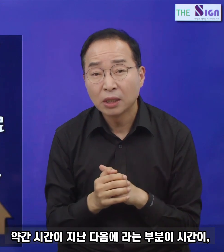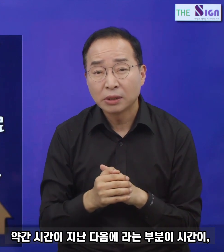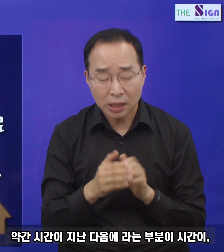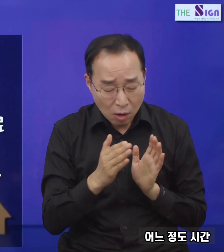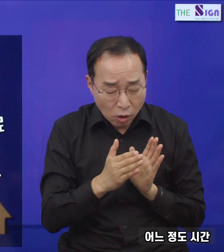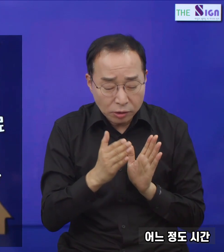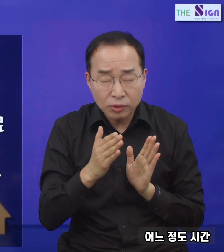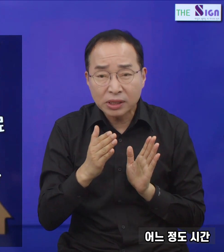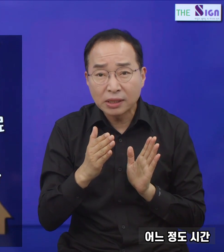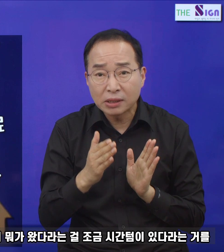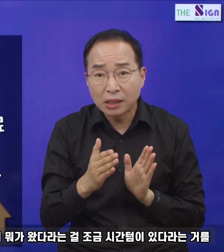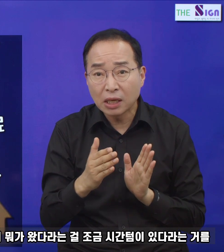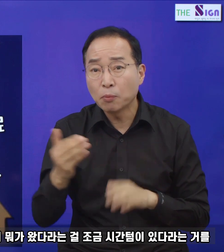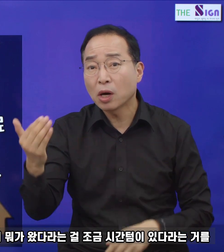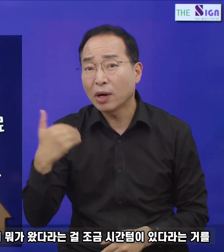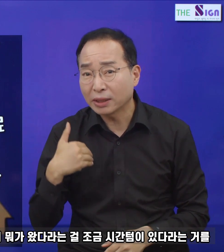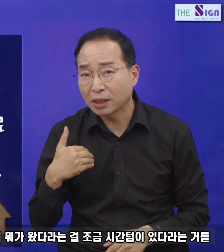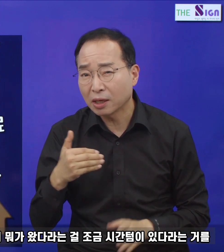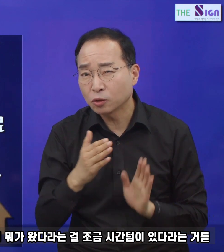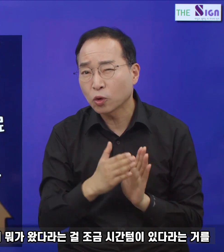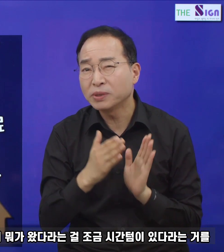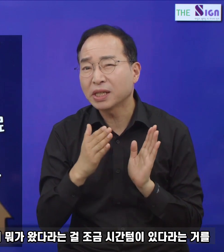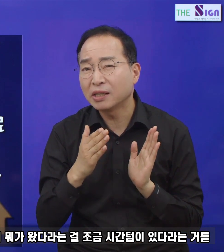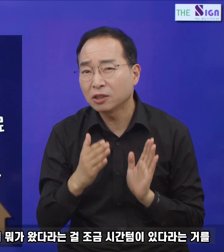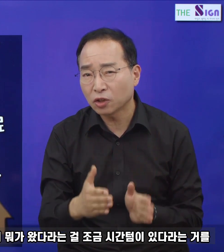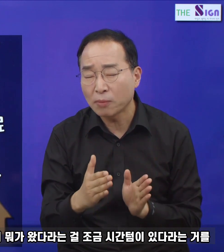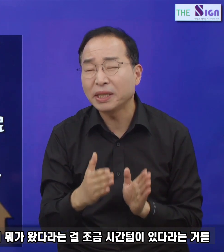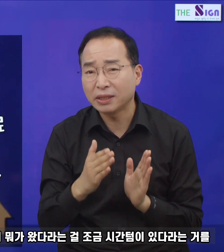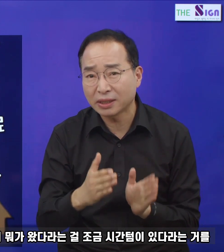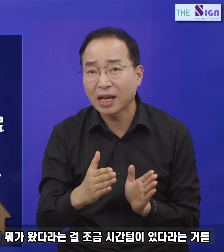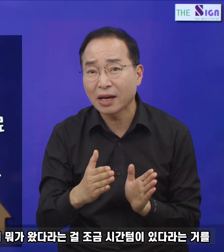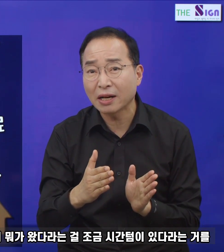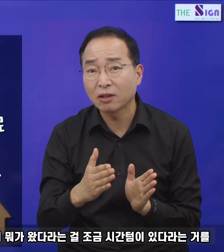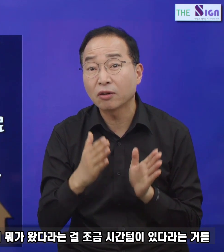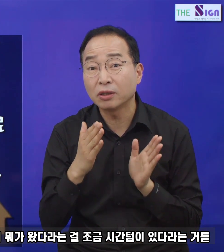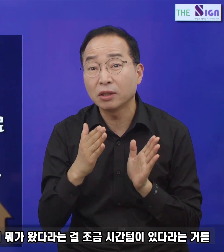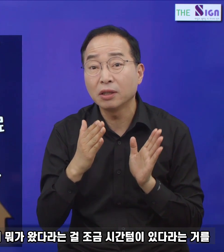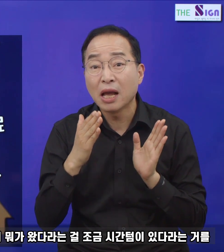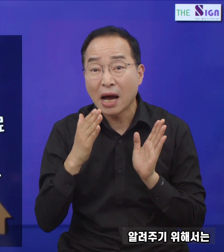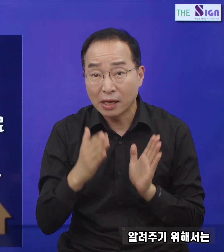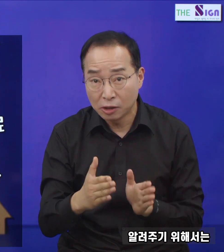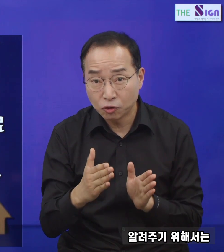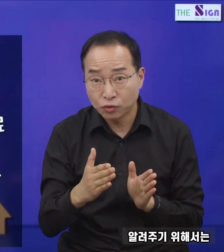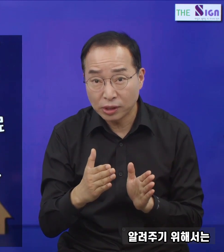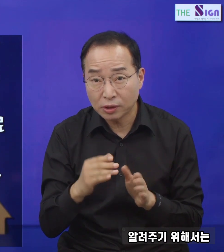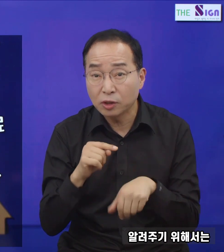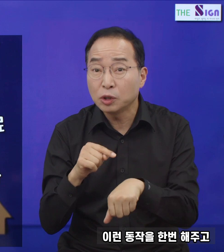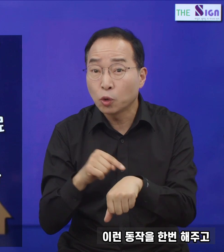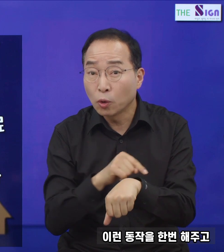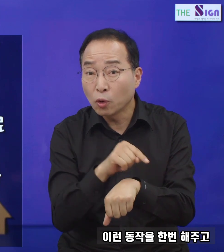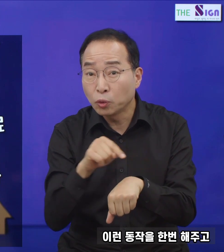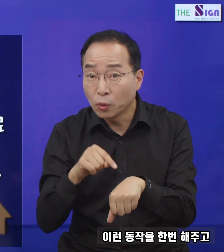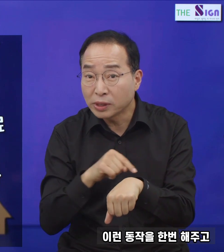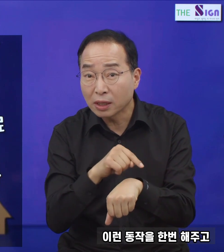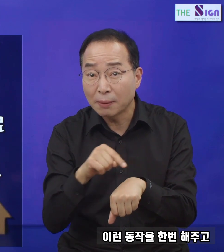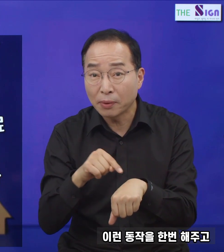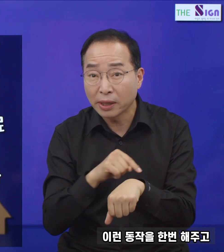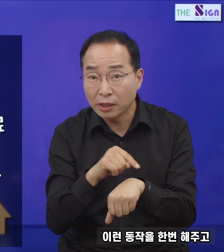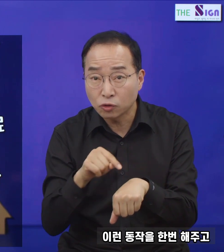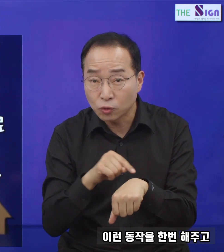자, 어느 정도 시간 지난 다음에 뭐가 왔다라는 걸, 조금 시간 텀이 있다라는 거를 알려주기 위해서는 이런 동작을 한번